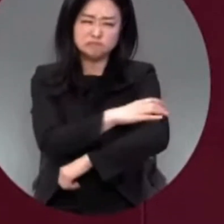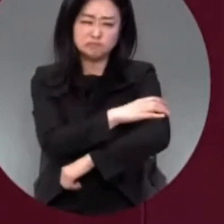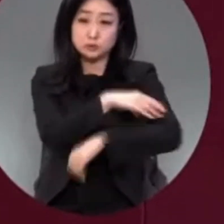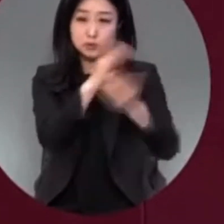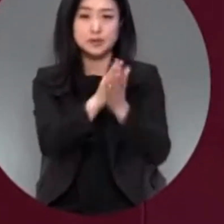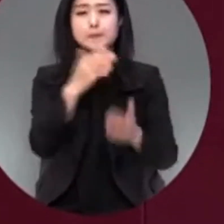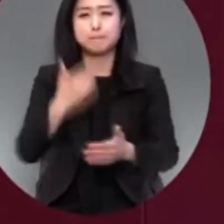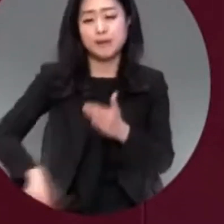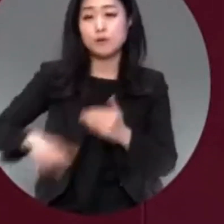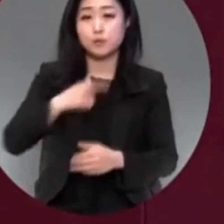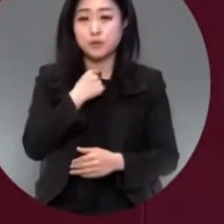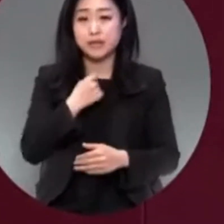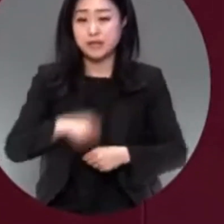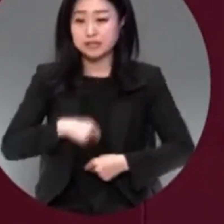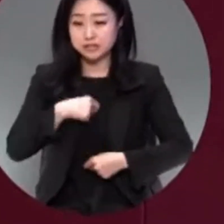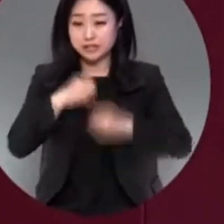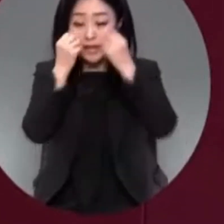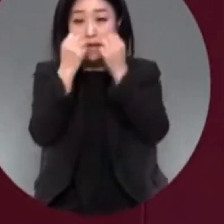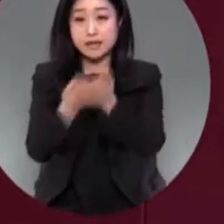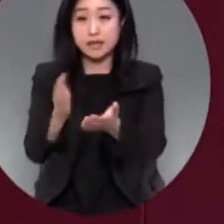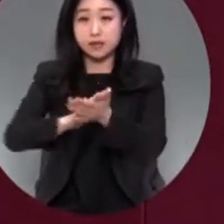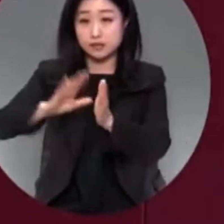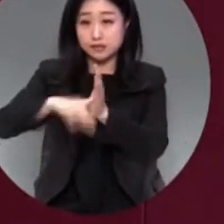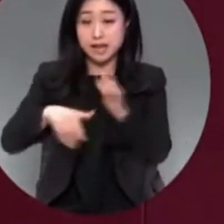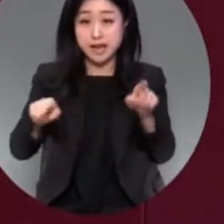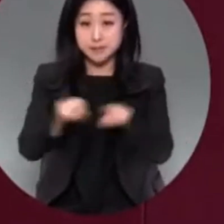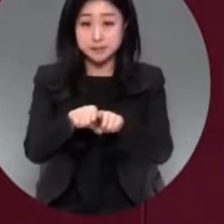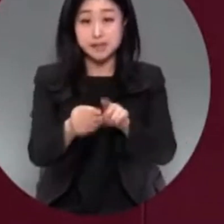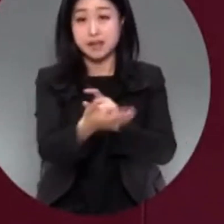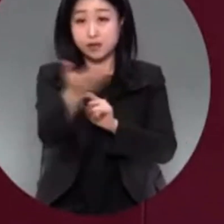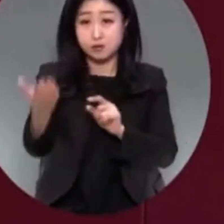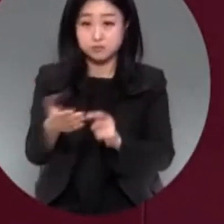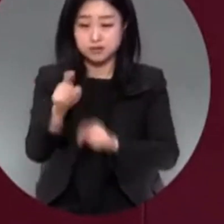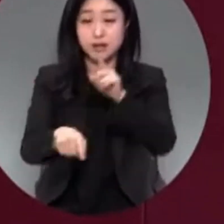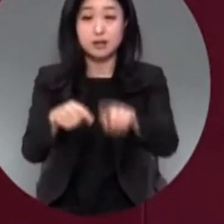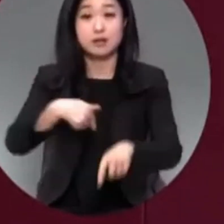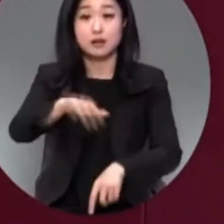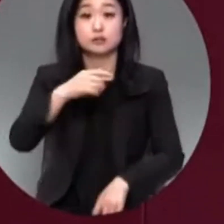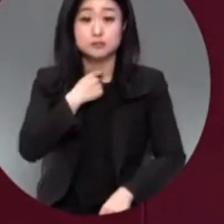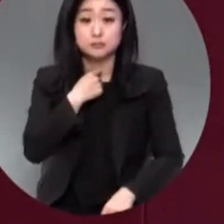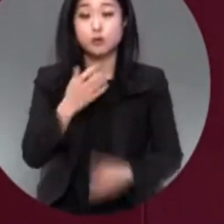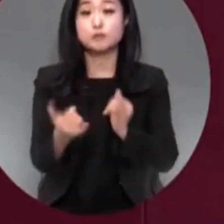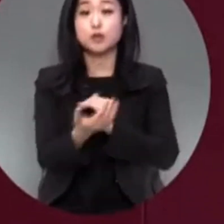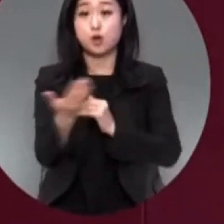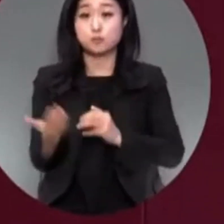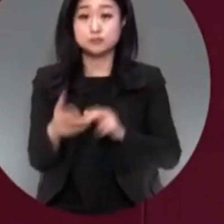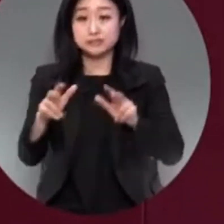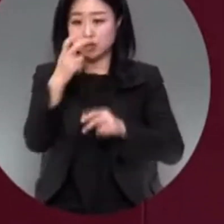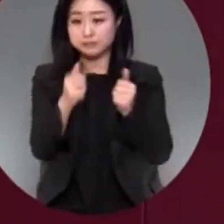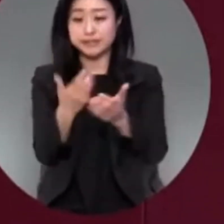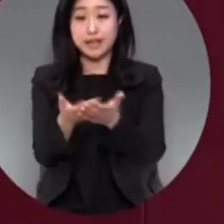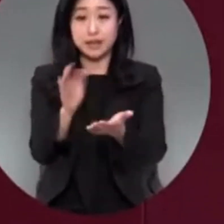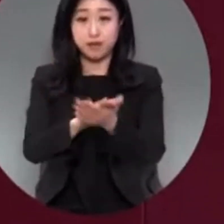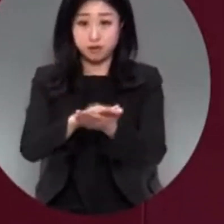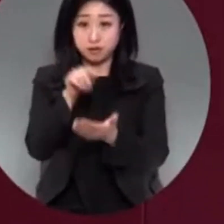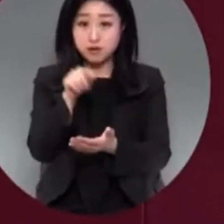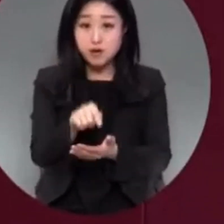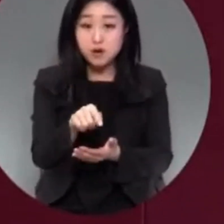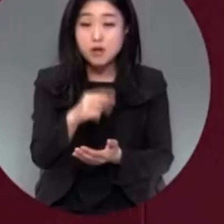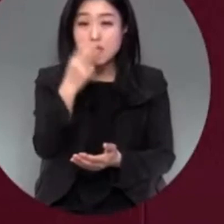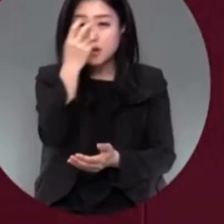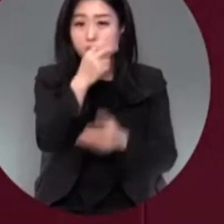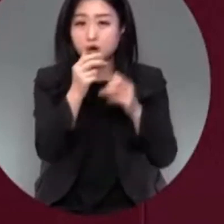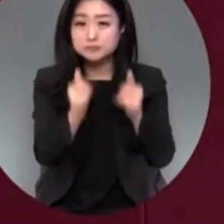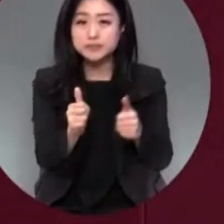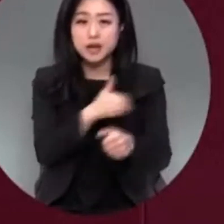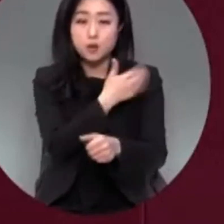있더라도 그 정의와 개혁의 길에 항상 함께 서겠다고 여러 번 약속드린 바 있습니다. 국민 여러분, 이제 검찰개혁의 배는 검찰